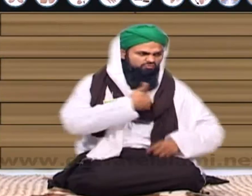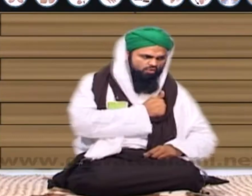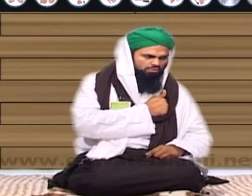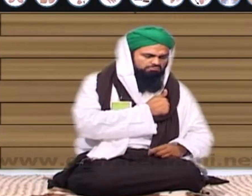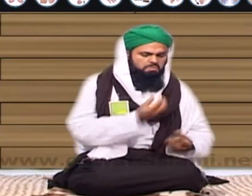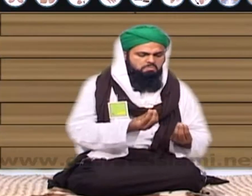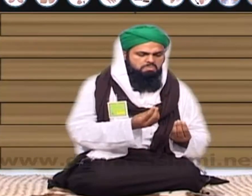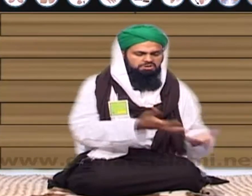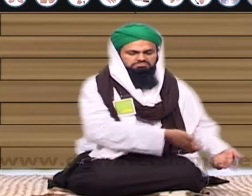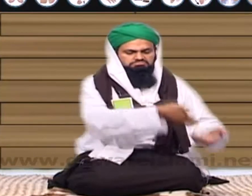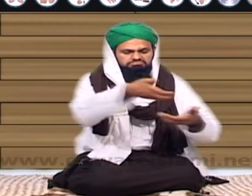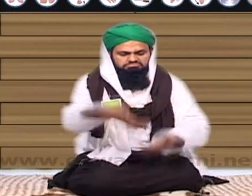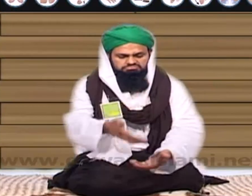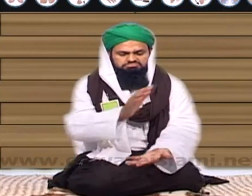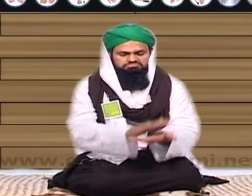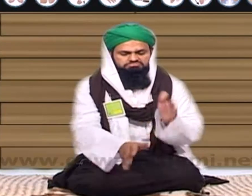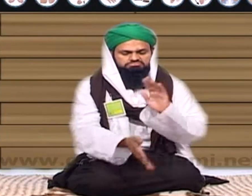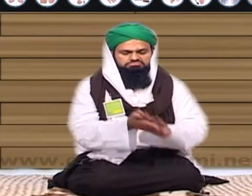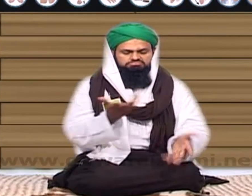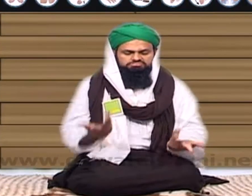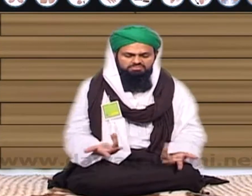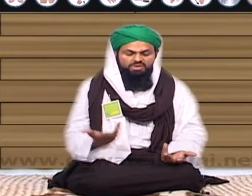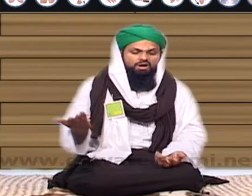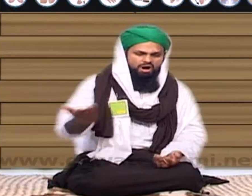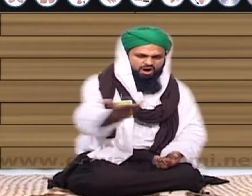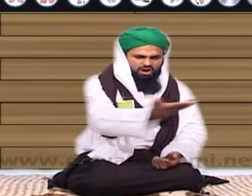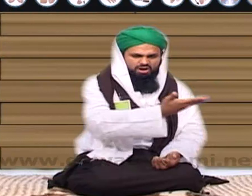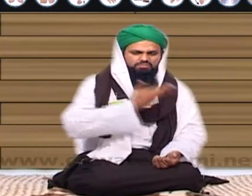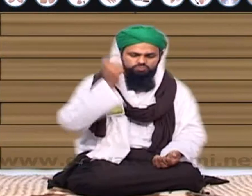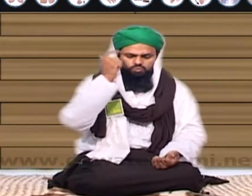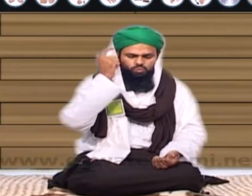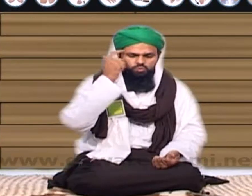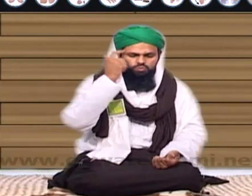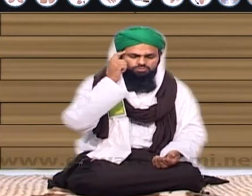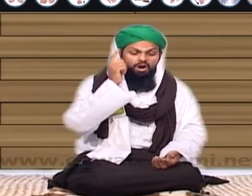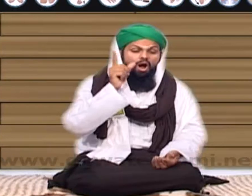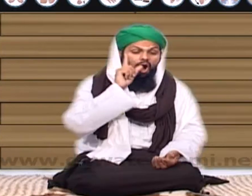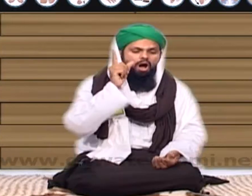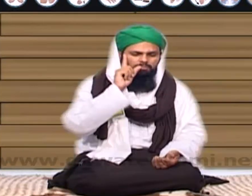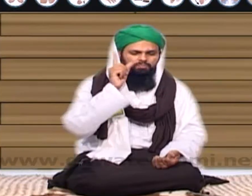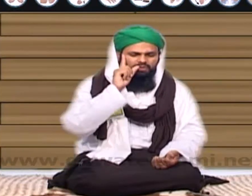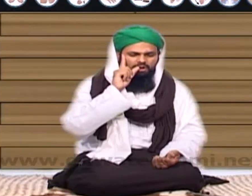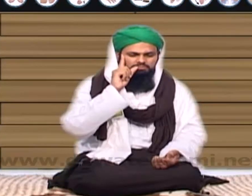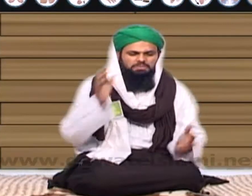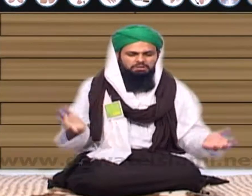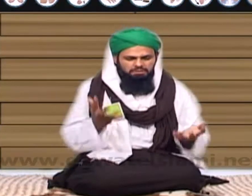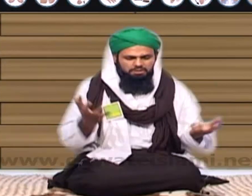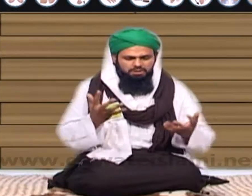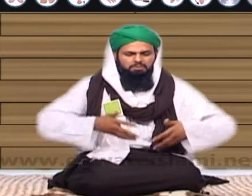کوئی رعایت نہیں۔ تو میرے پیارے اسلامی بھائیوں، ہم خود سوچیں، ہم فکر کریں کہ کب تک ہم